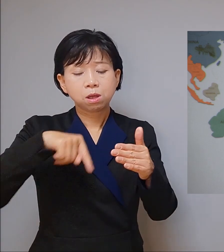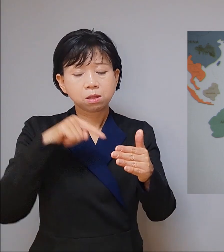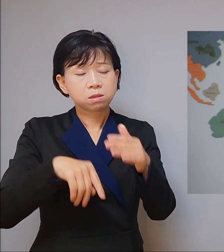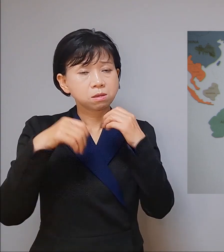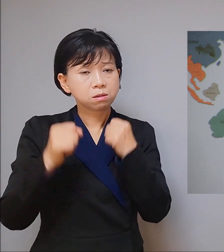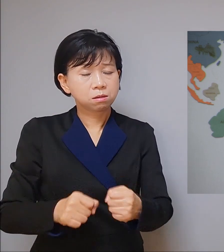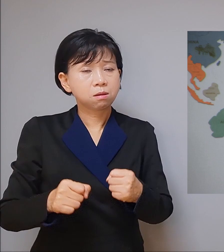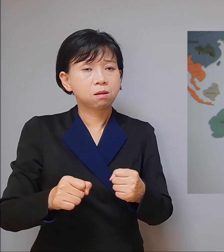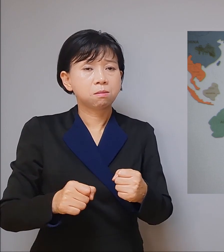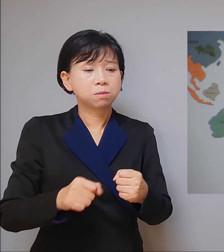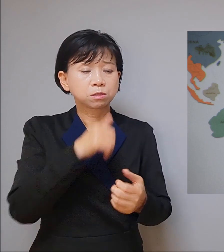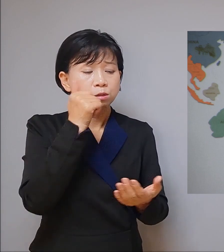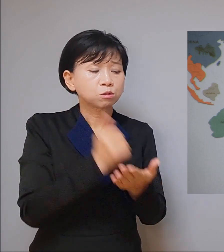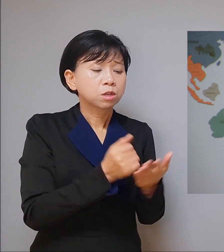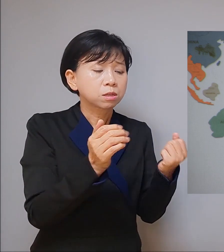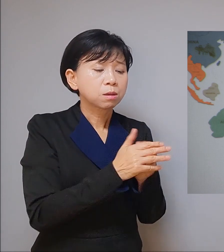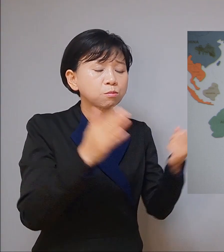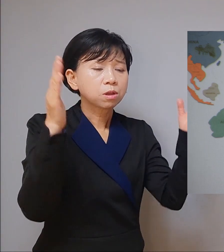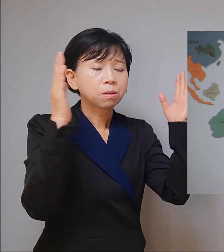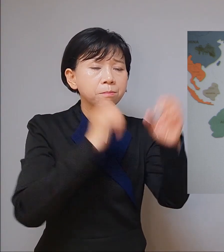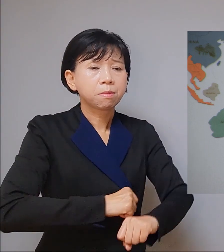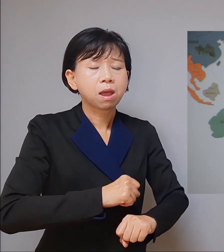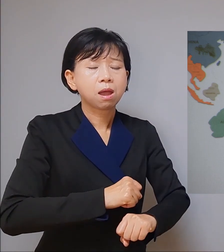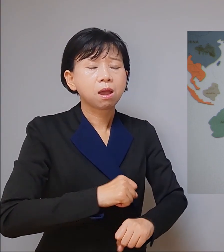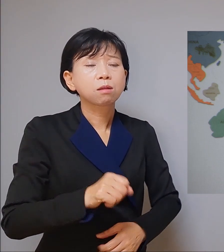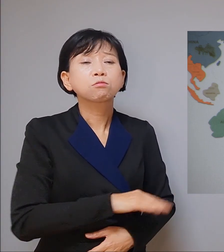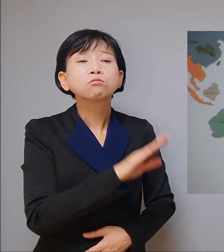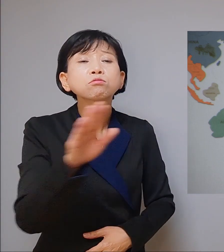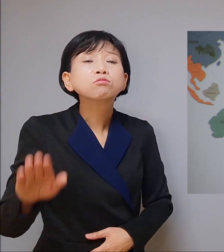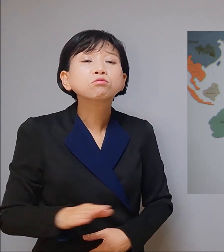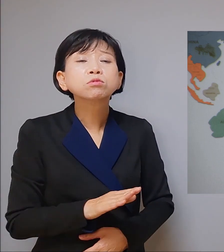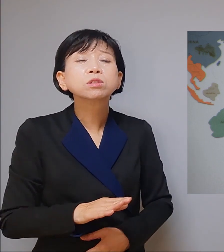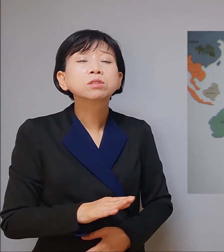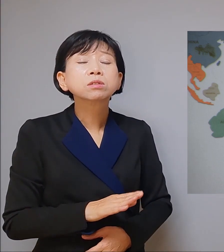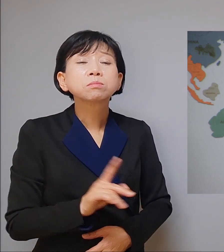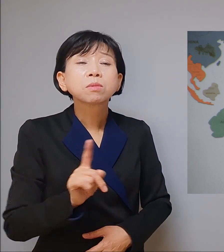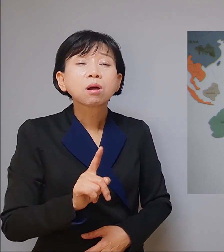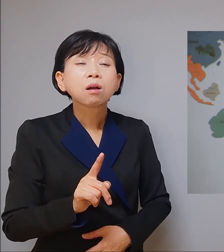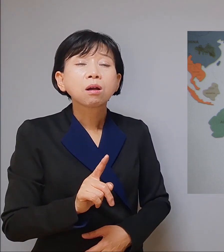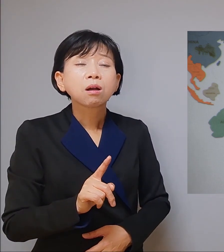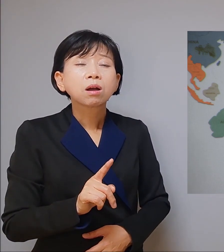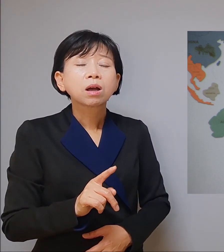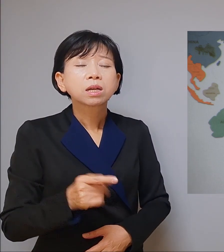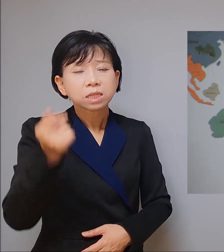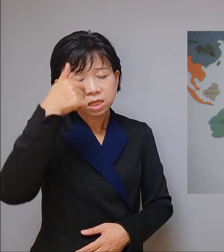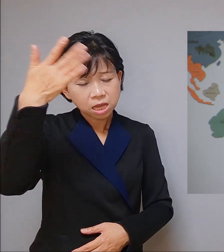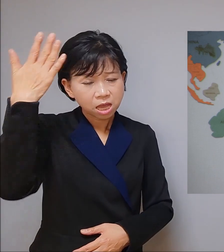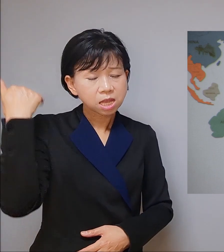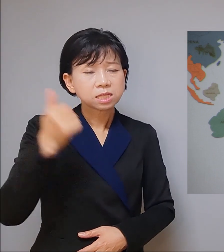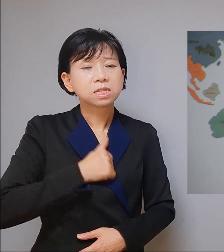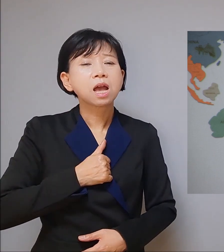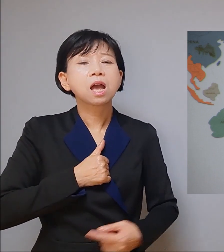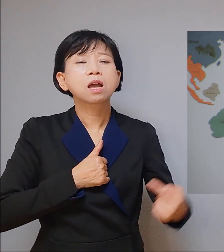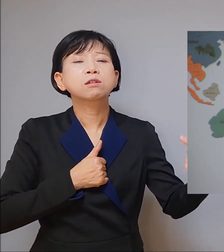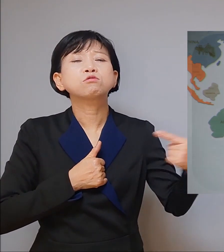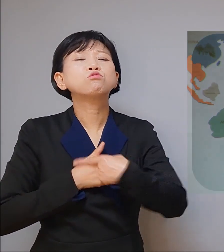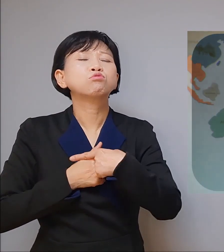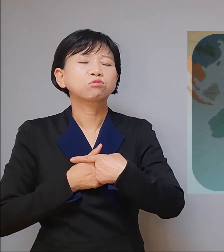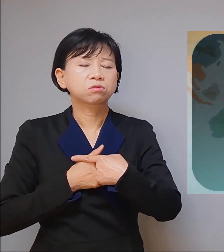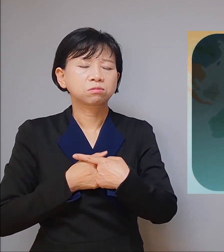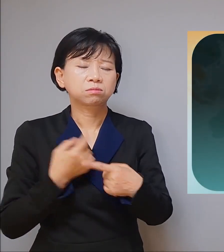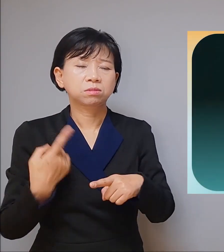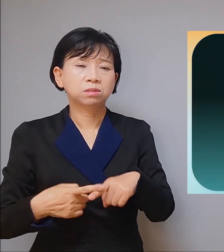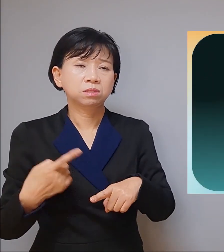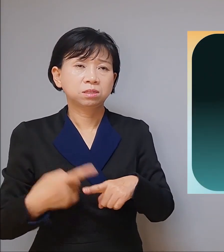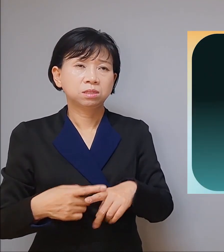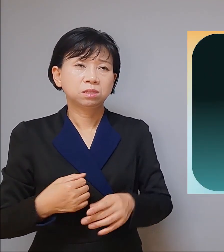부패하고 망가진 우리의 타락한 본성을 죽게 합니다. 옛 자아가 죽는 거죠. 로마서 6장 2절